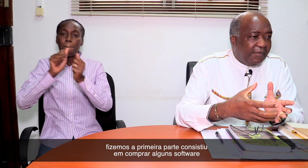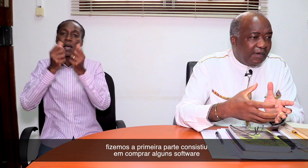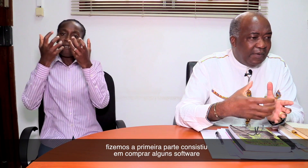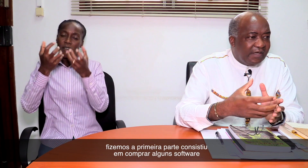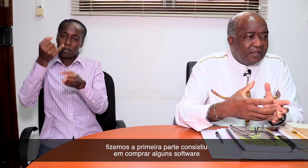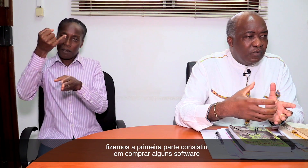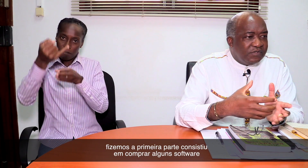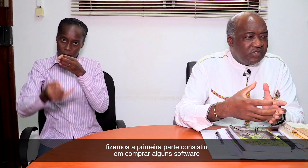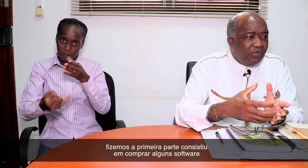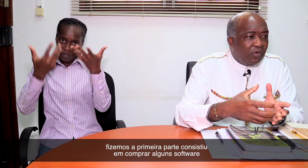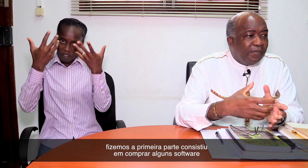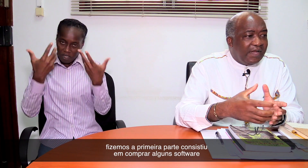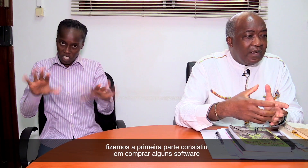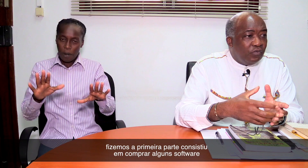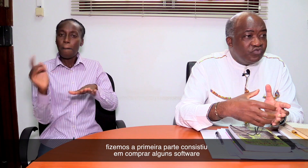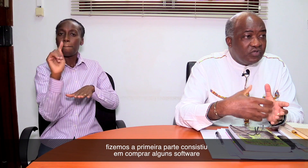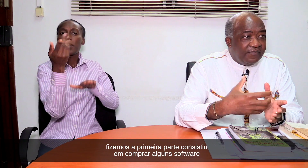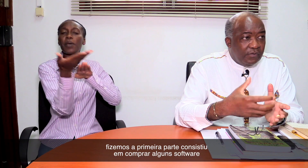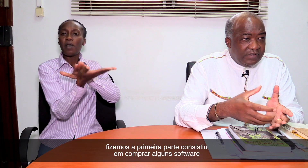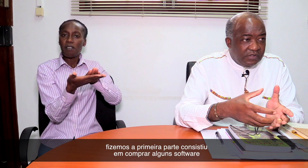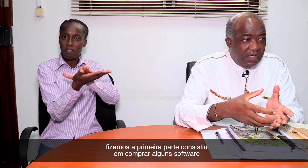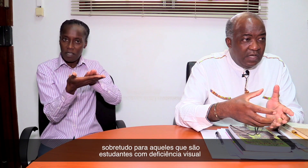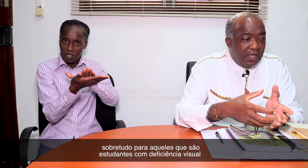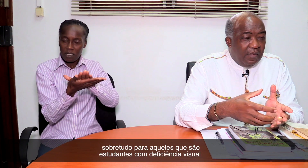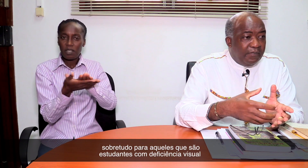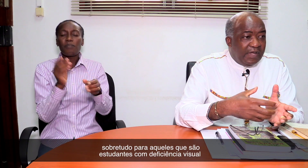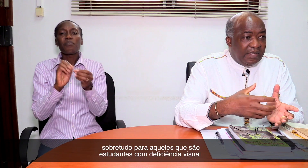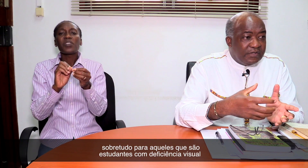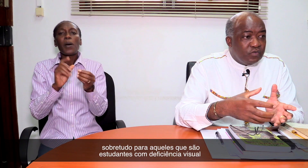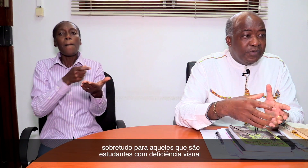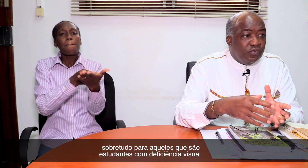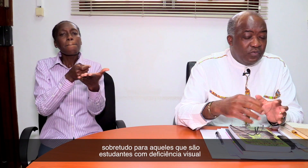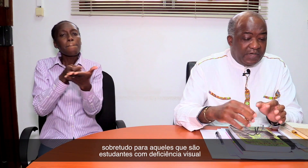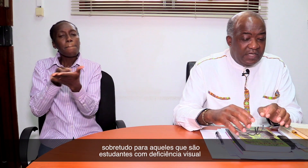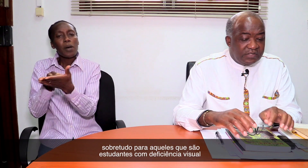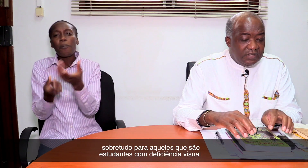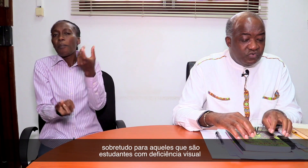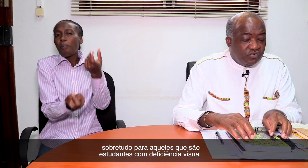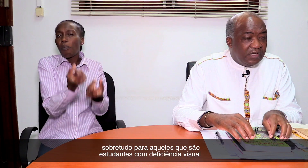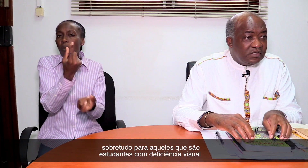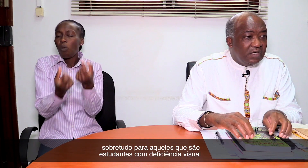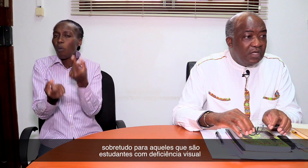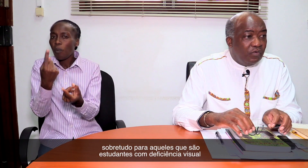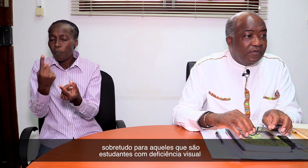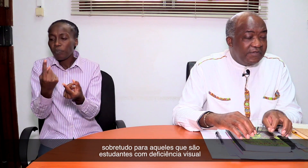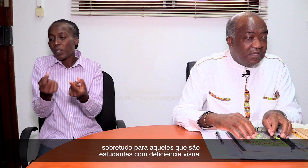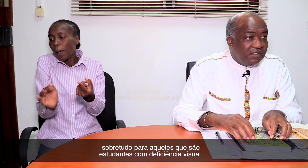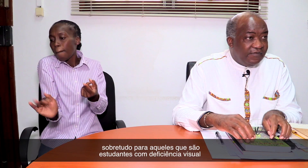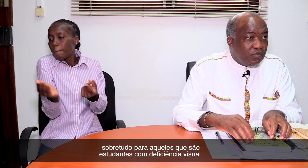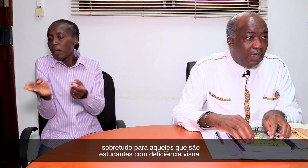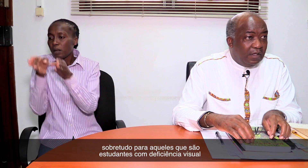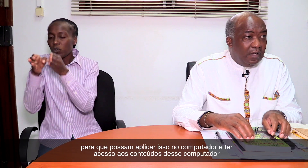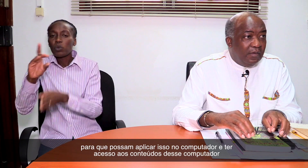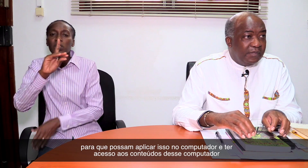uma primeira parte que consistiu em comprar alguns softwares, sobretudo para aqueles que são estudantes com